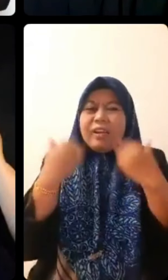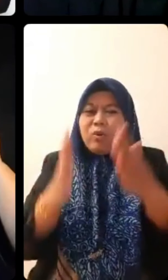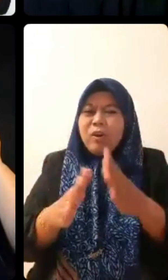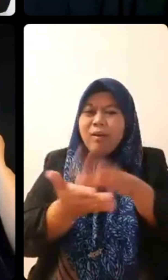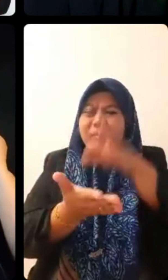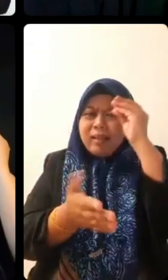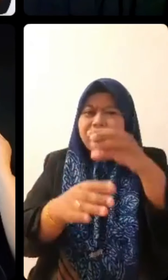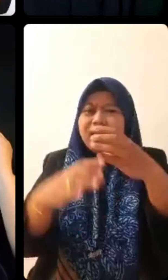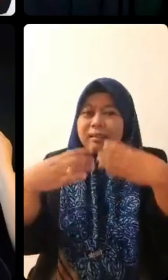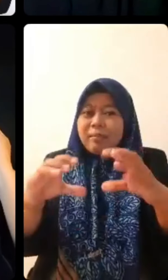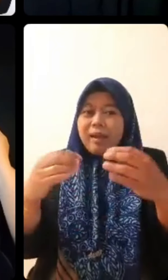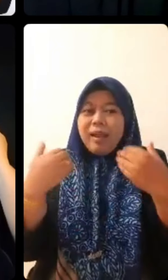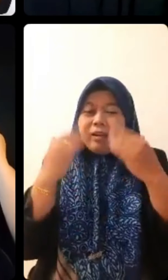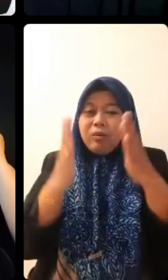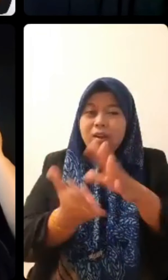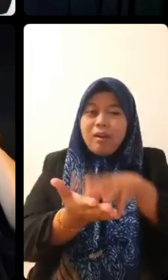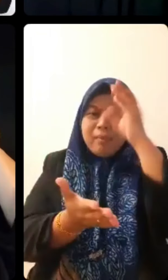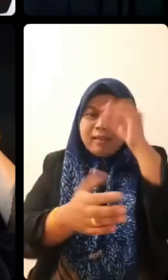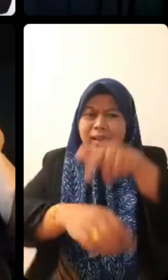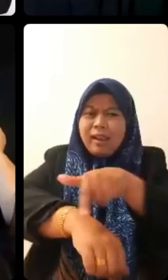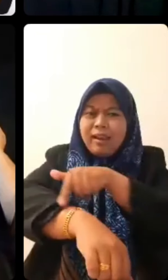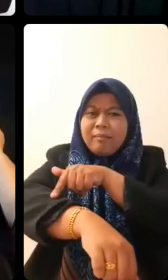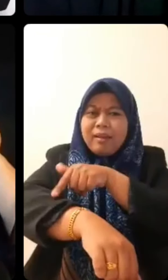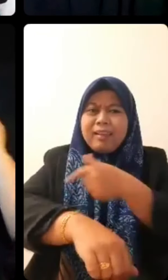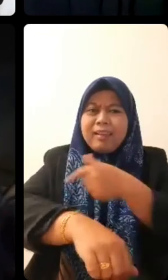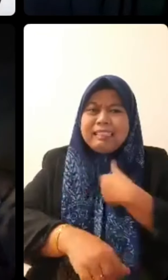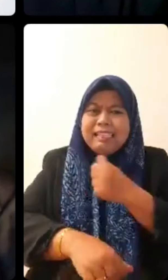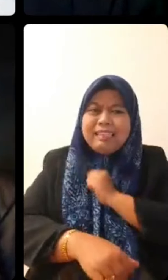ni jenis yang spesies lambat sikit lah saya ni.